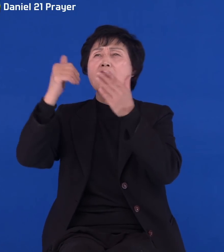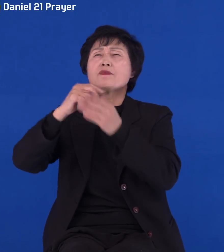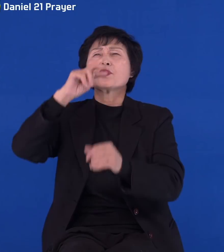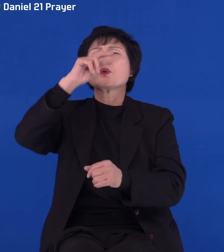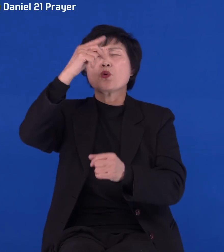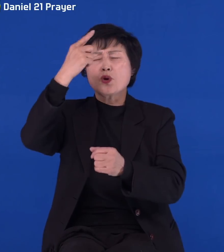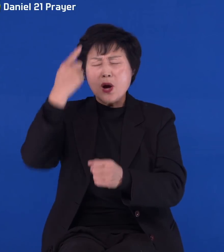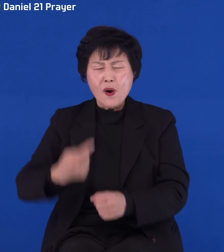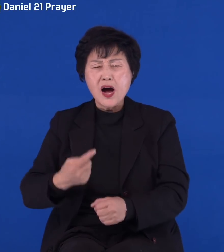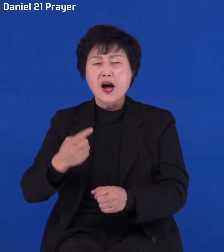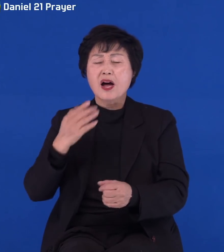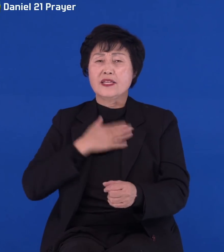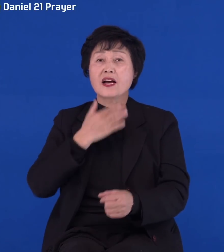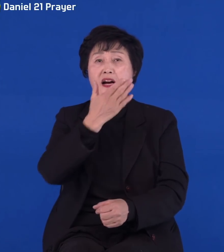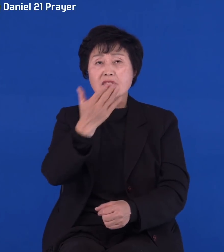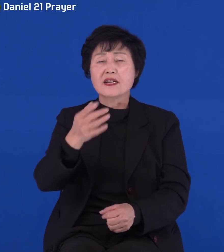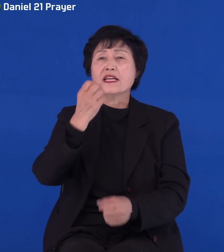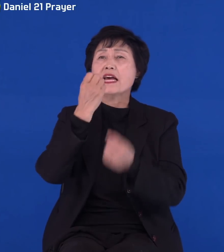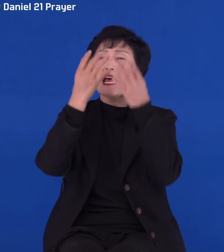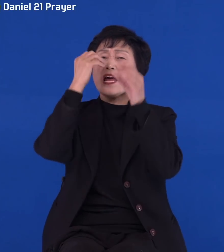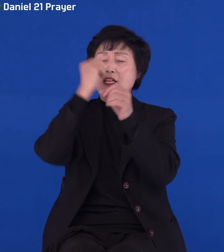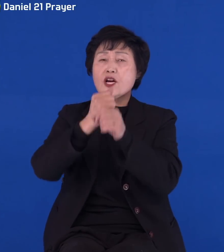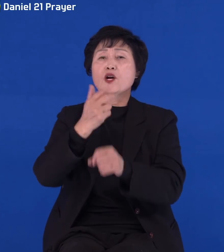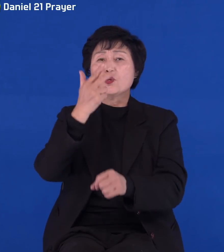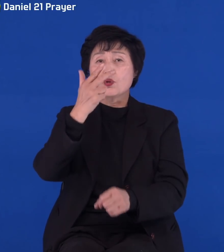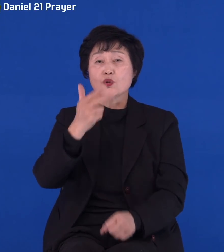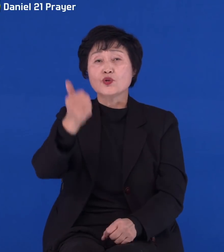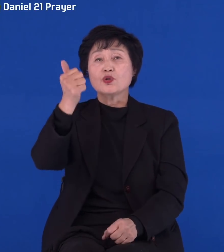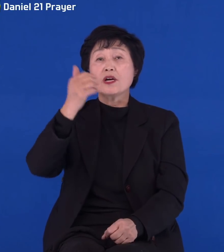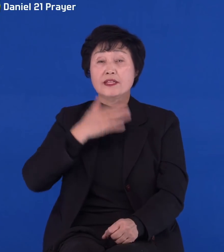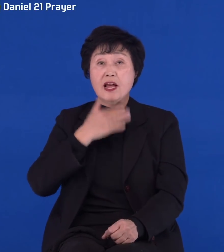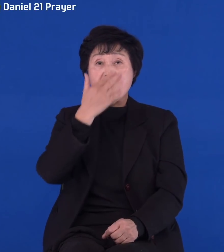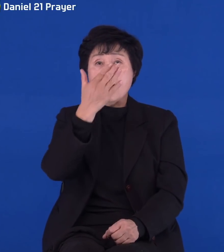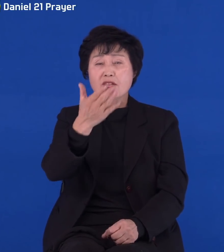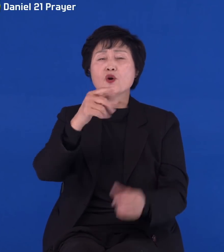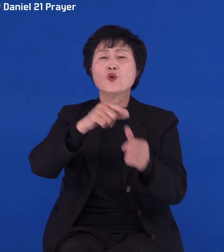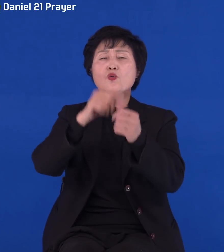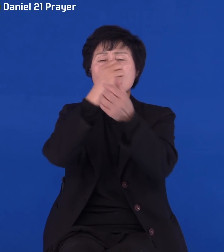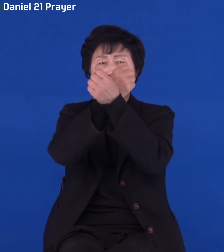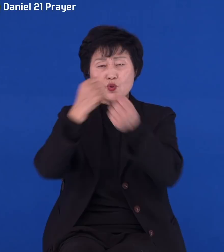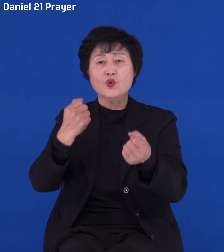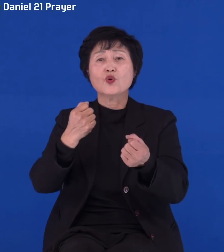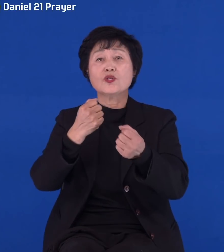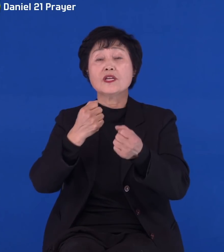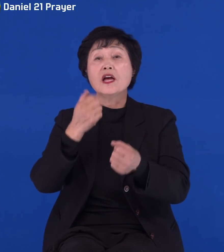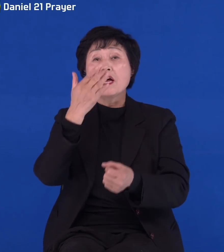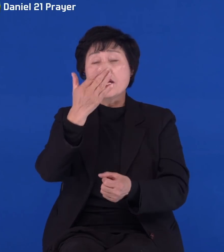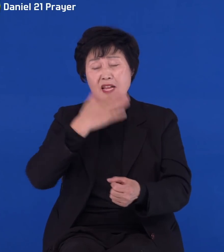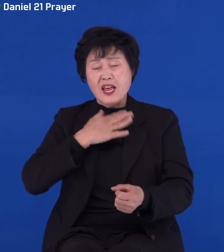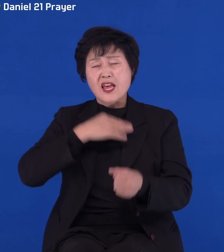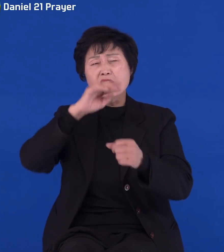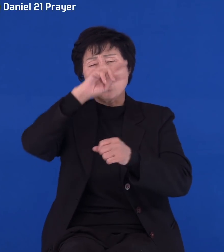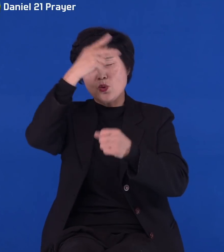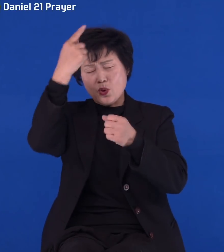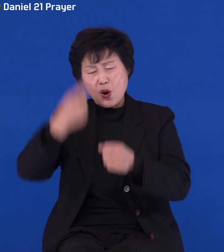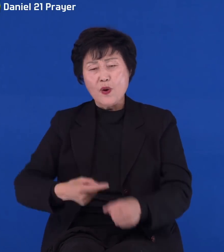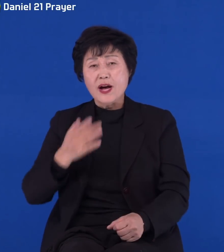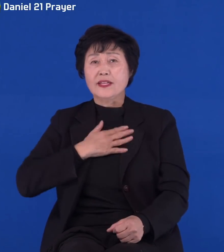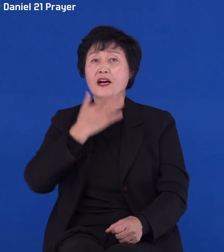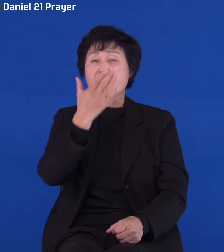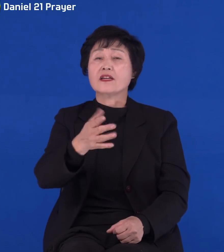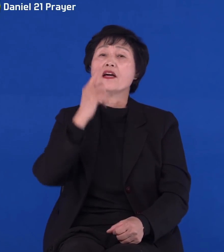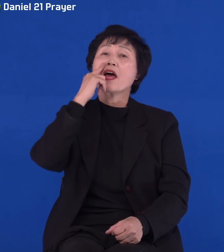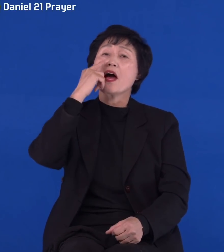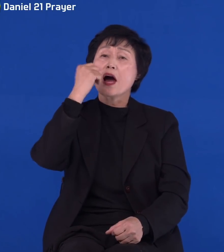너의 창조주다. 내게 돌아오라, 내가 너의 구속자다. 내게 돌아오라, 내가 너의 아버지다.